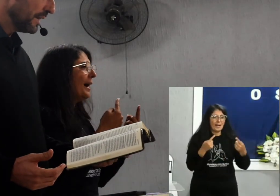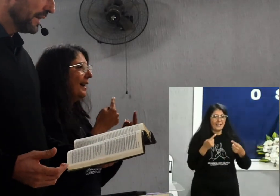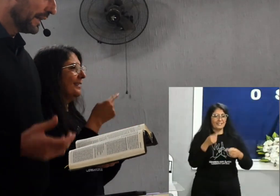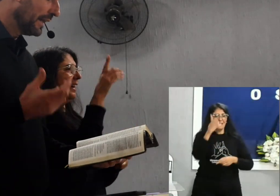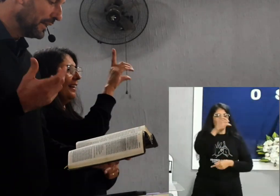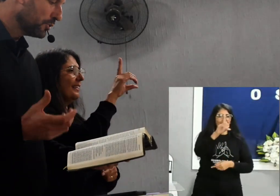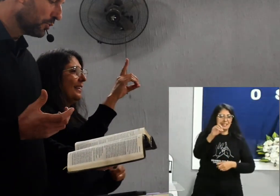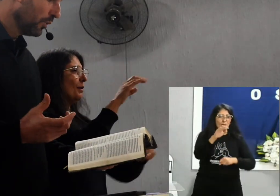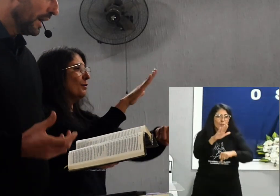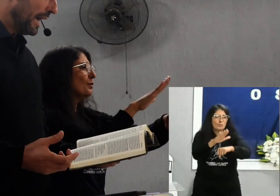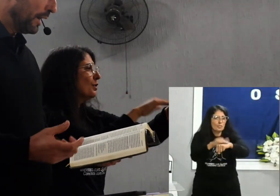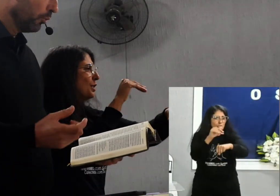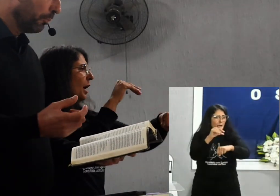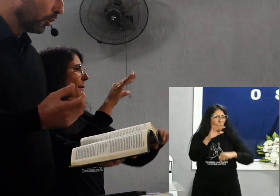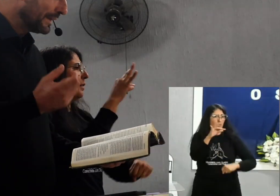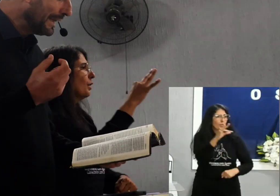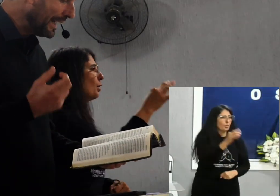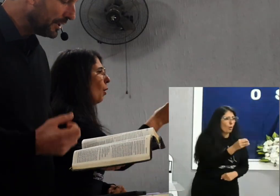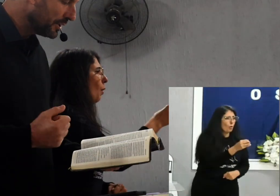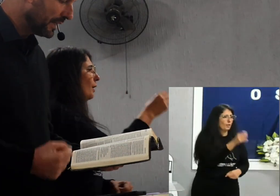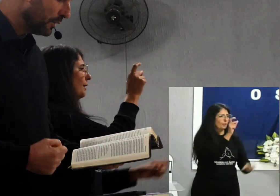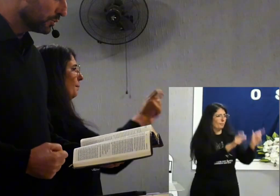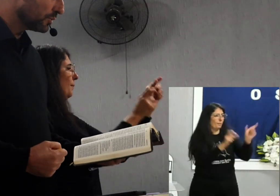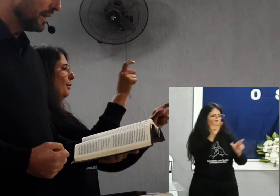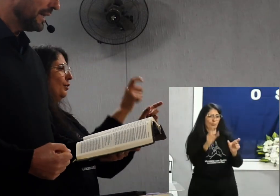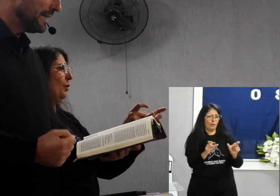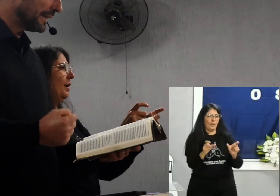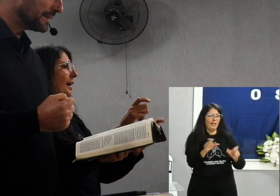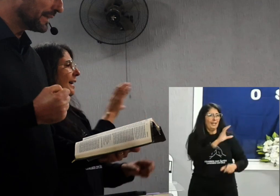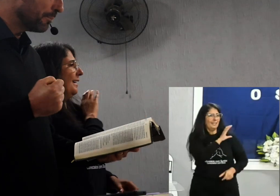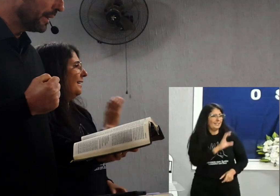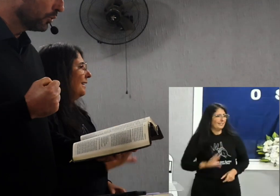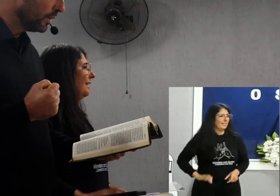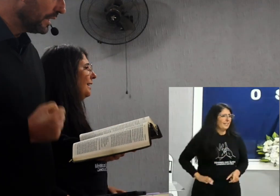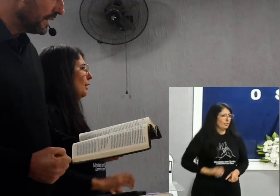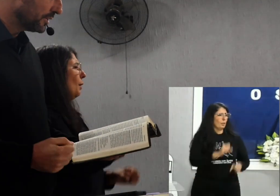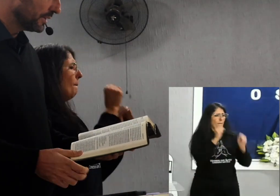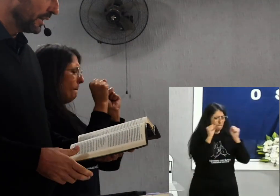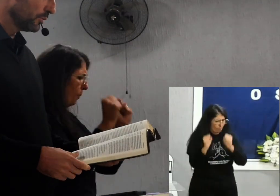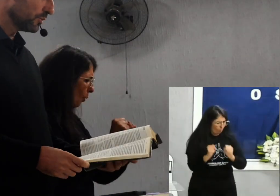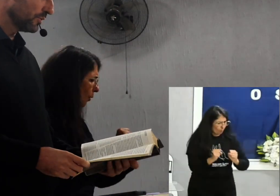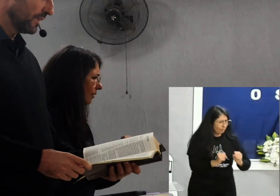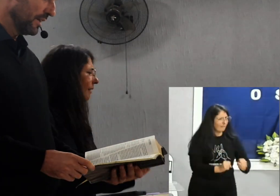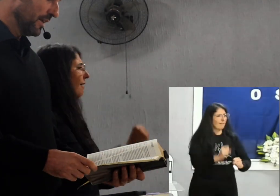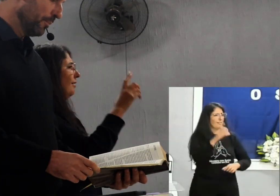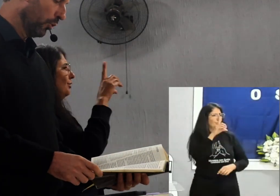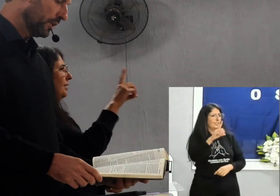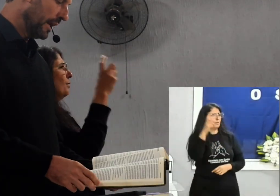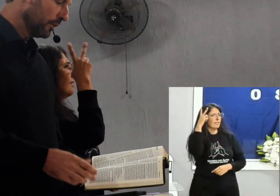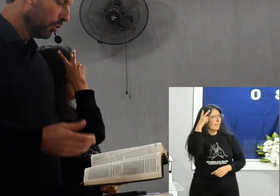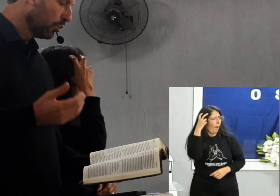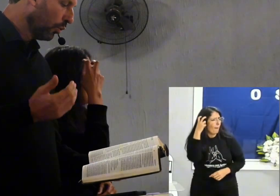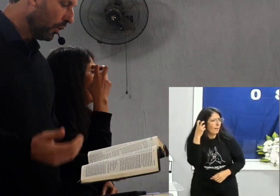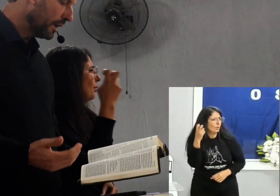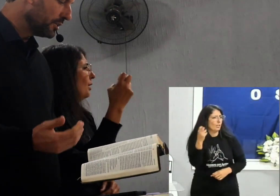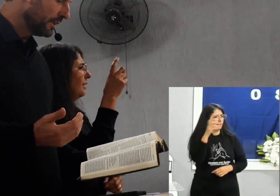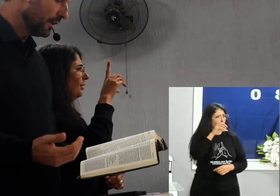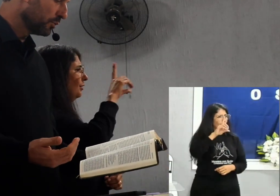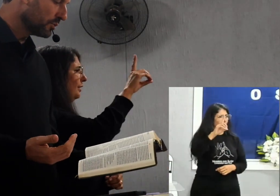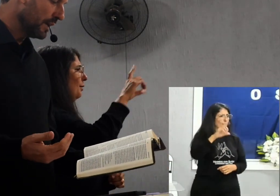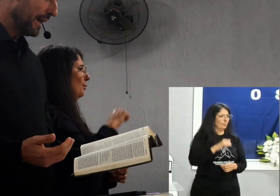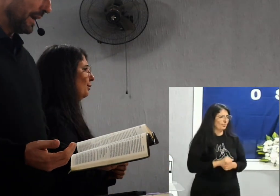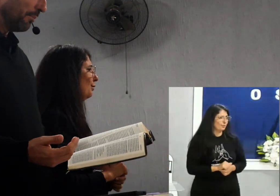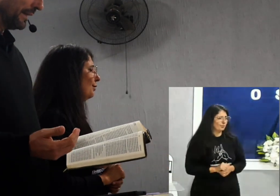gregos, Cristo é o poder de Deus e a sabedoria de Deus, porque a loucura